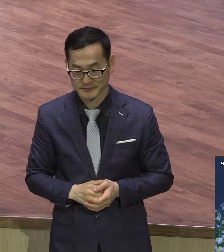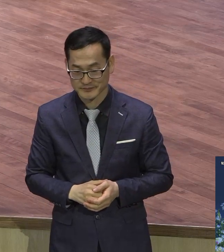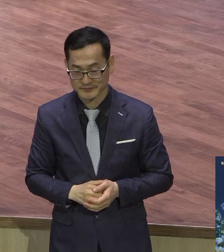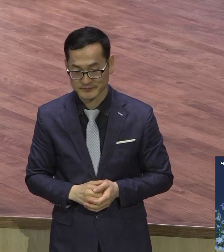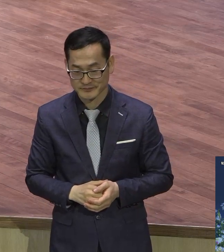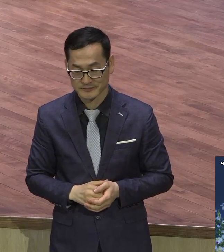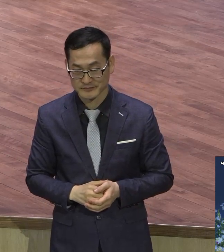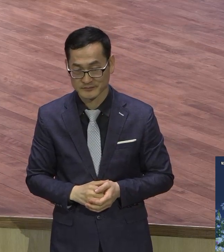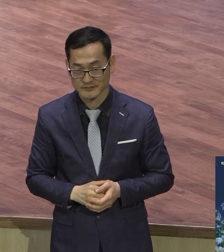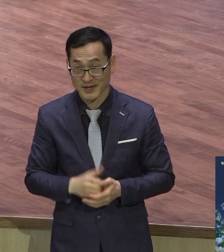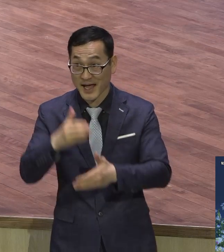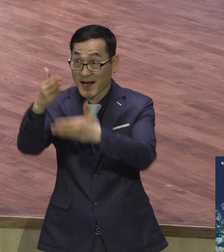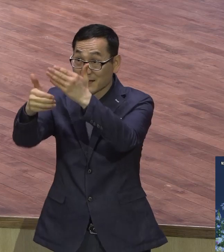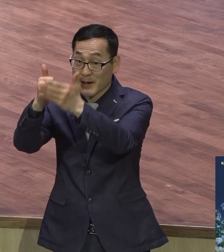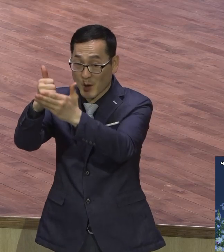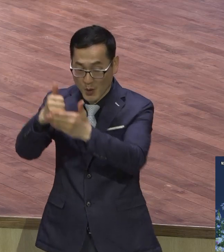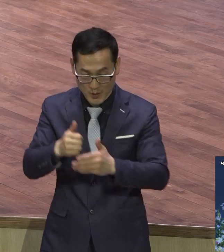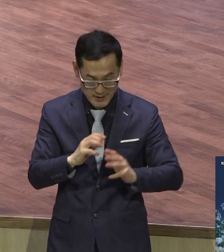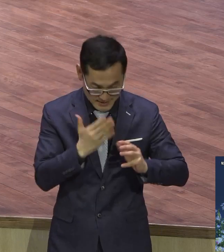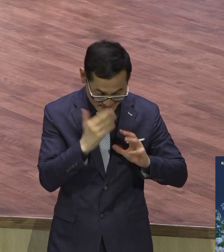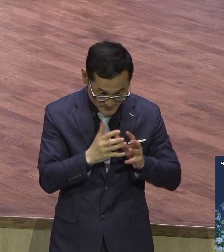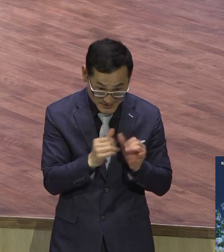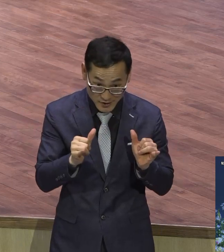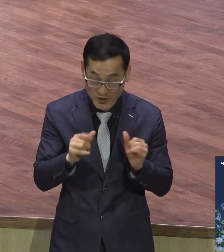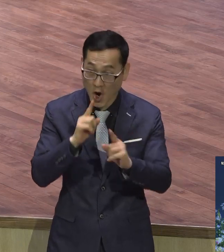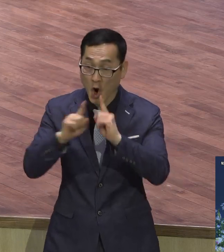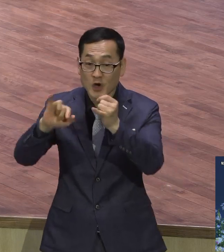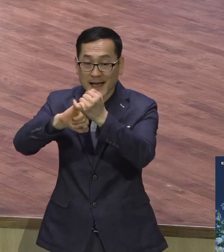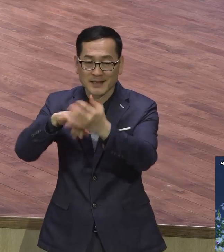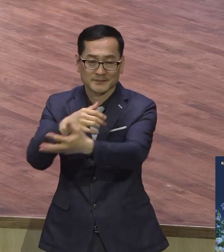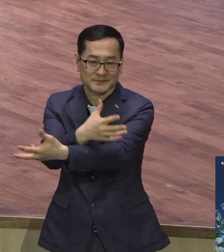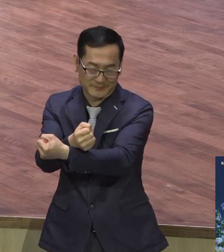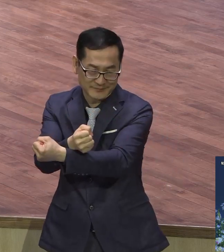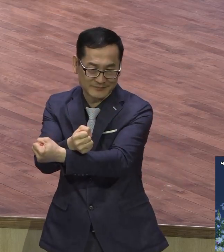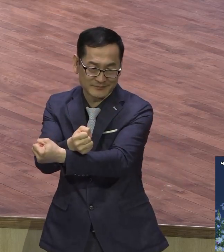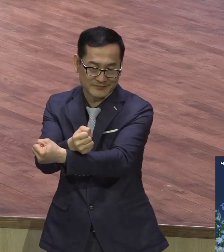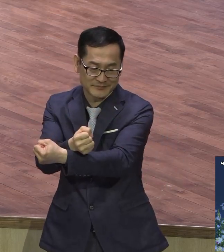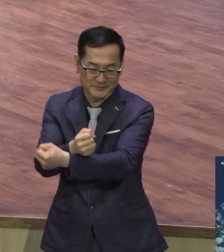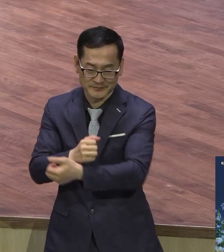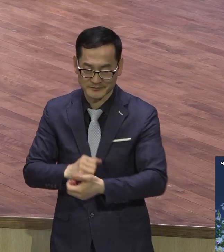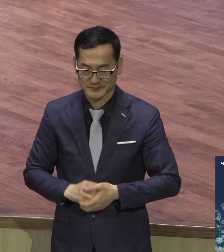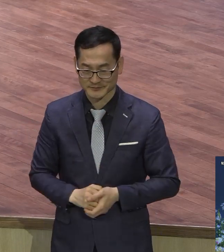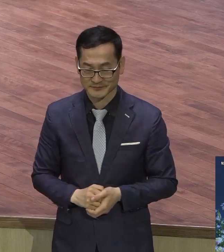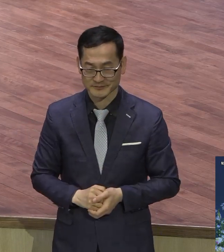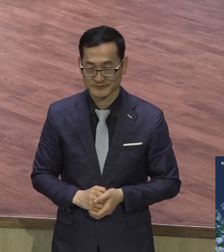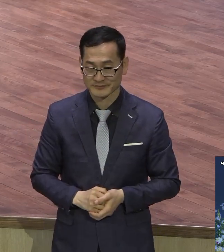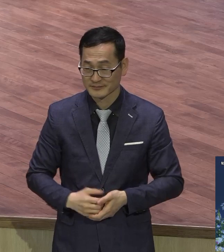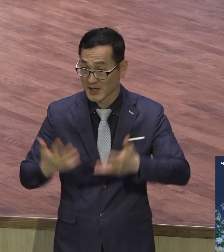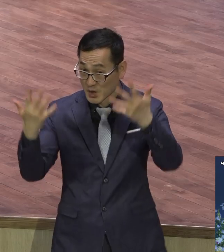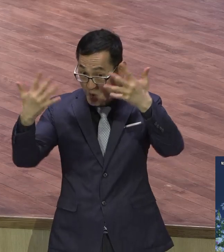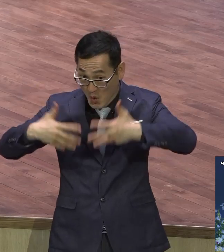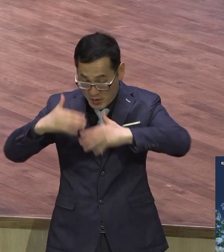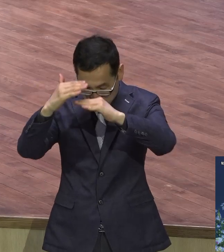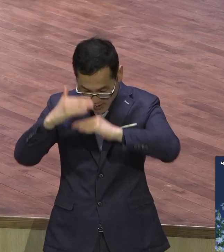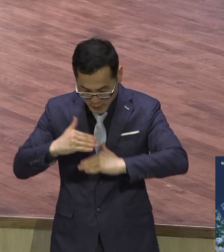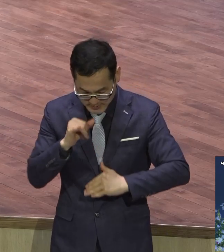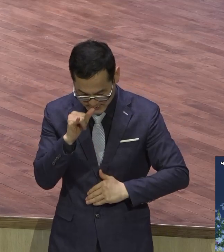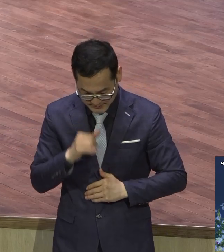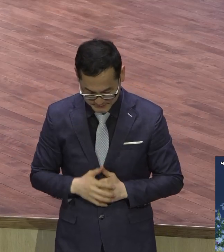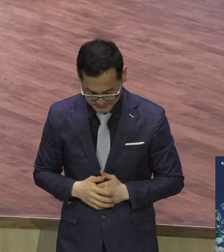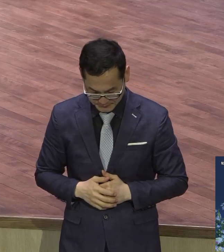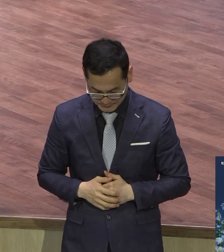은약 체결합니다. 은약을 체결하자. 그 은약 체결 조건을 출애국기 19장 5절로